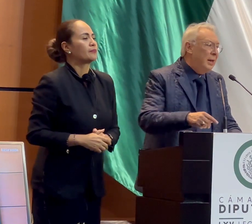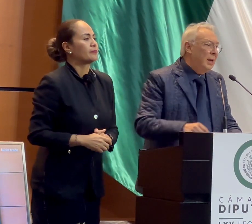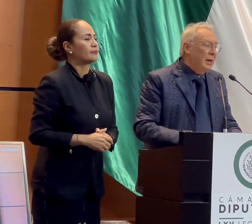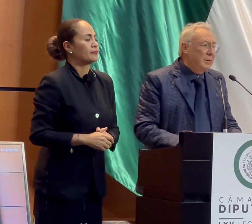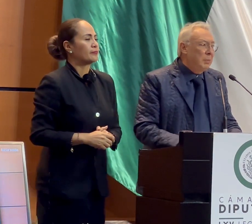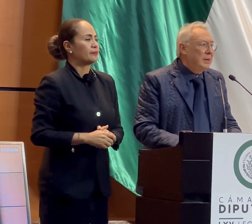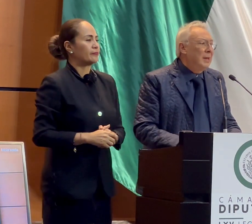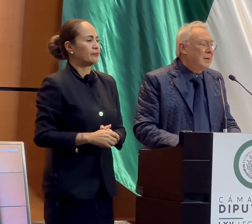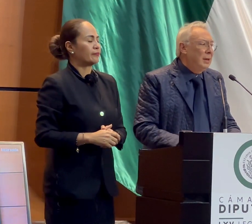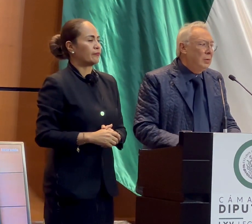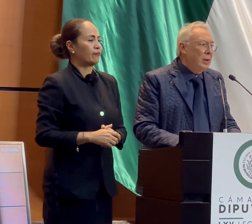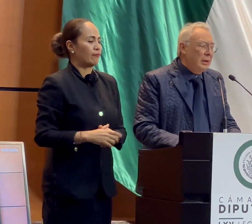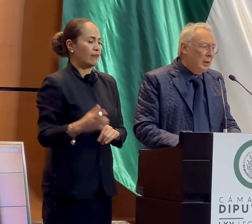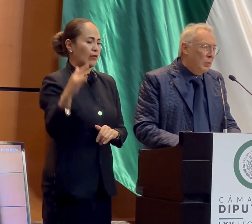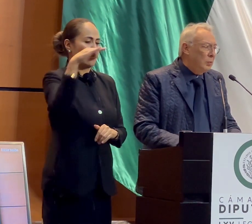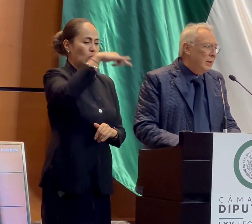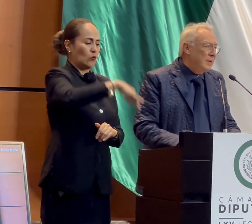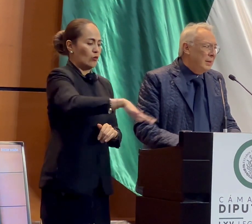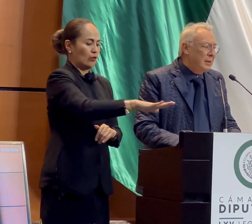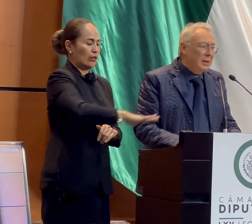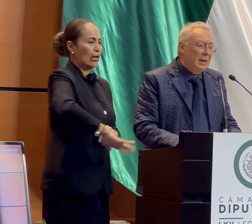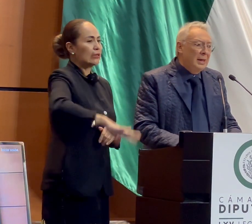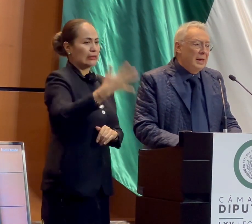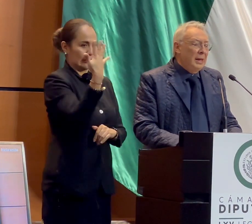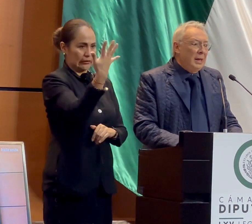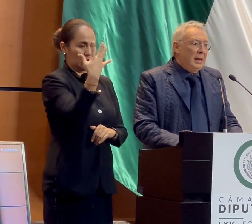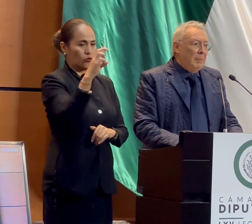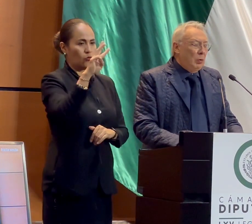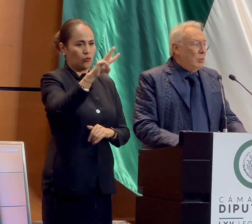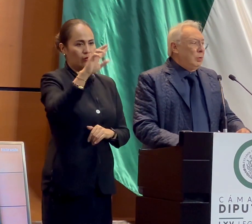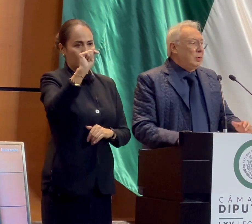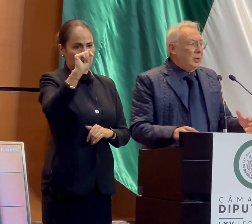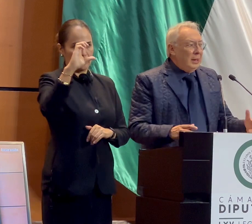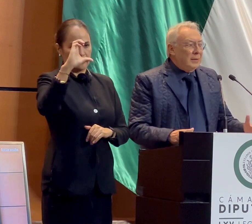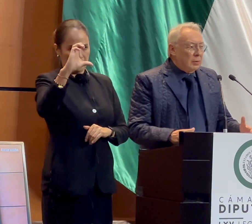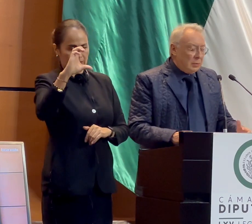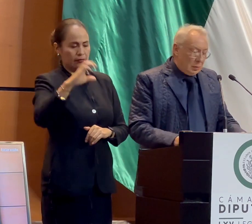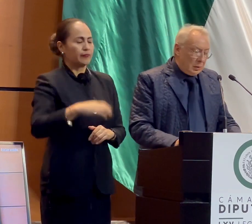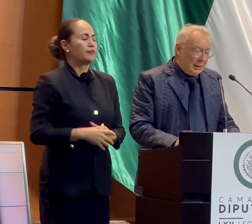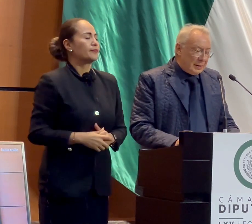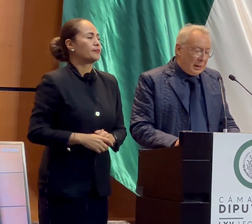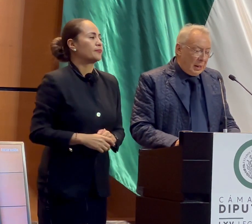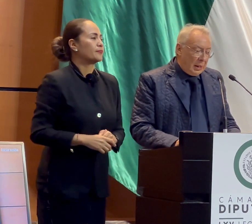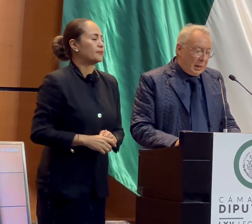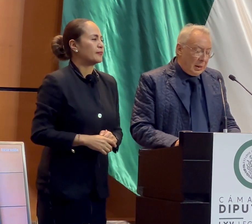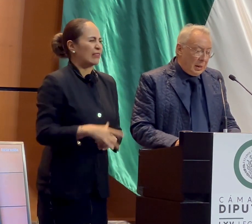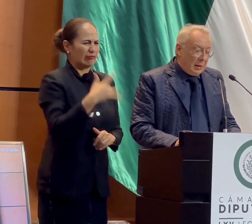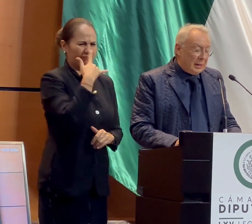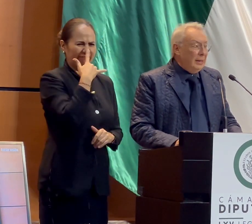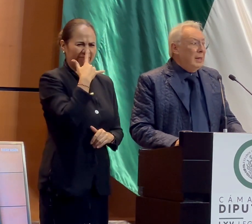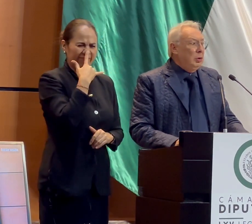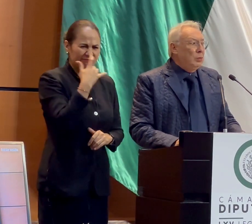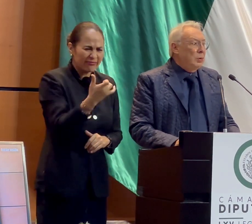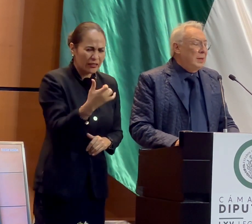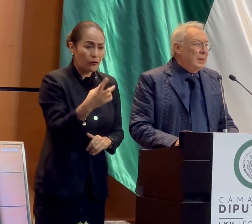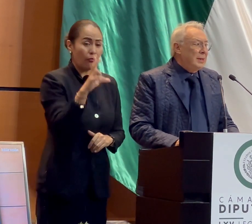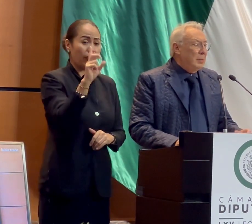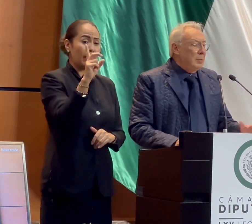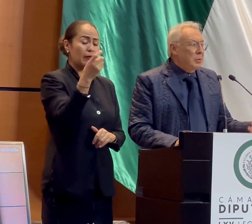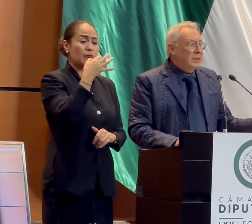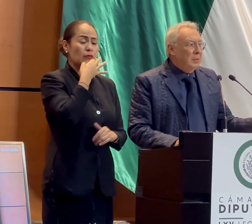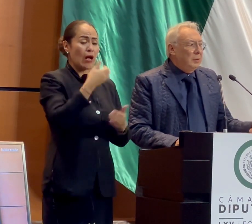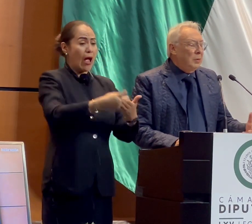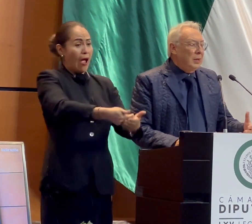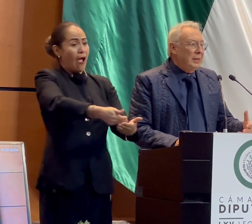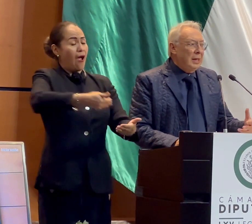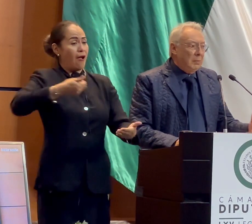el viraje a las pistas 5, ahí en el World Trade Center. Pero lo curioso de esto es que 30 minutos antes